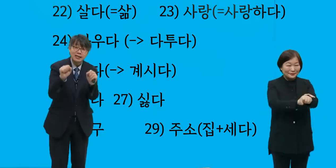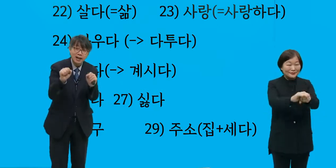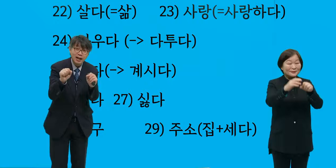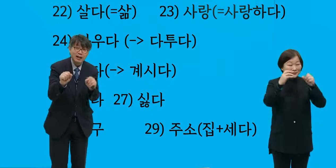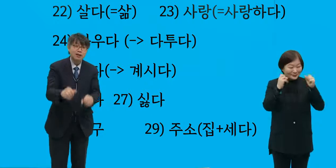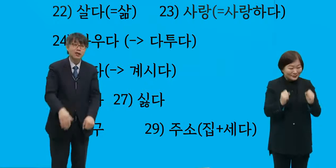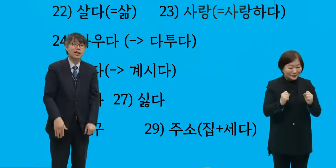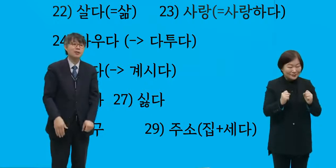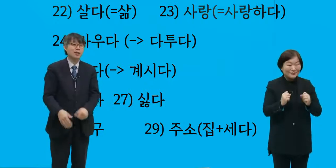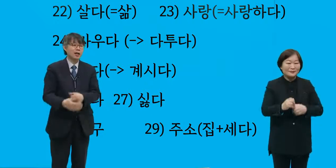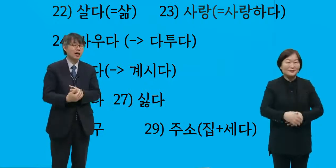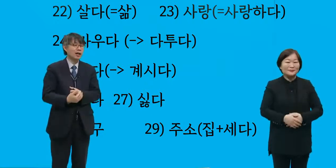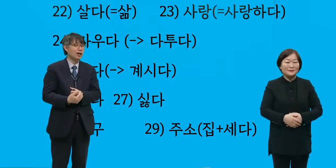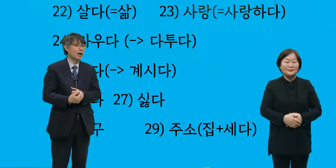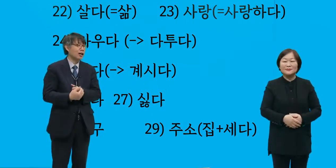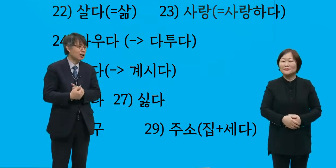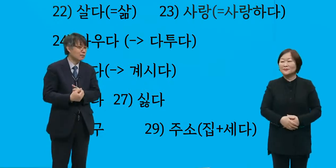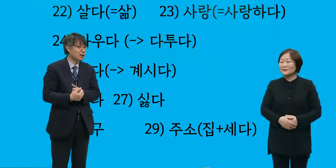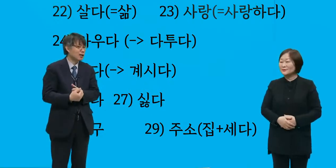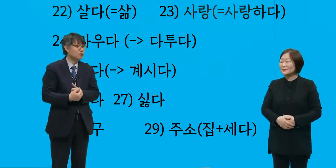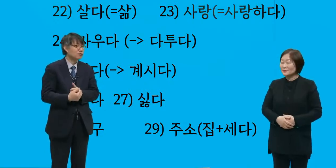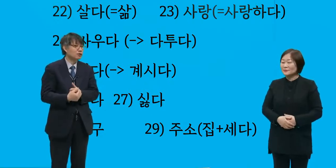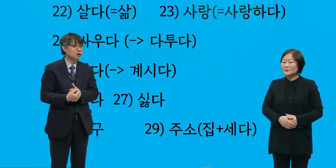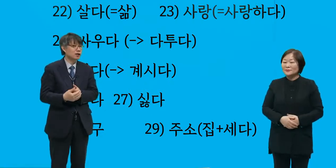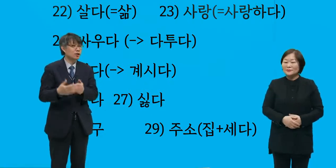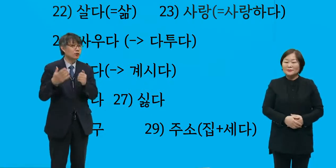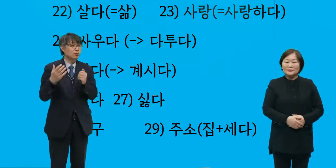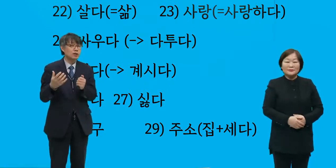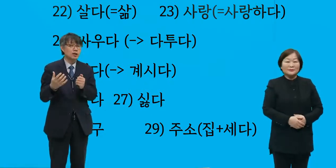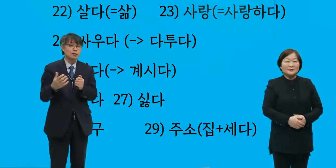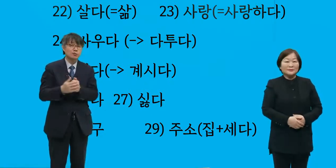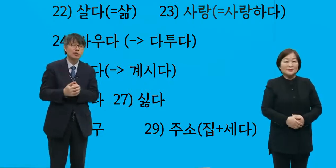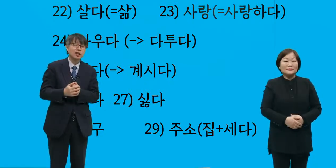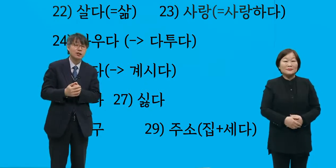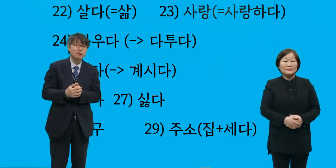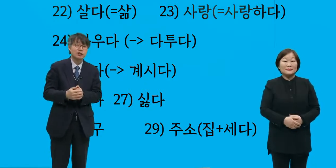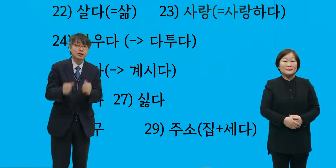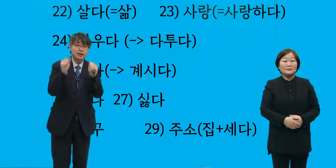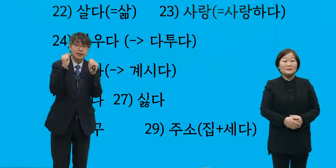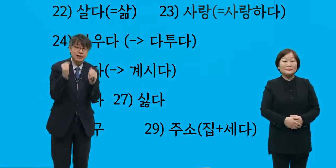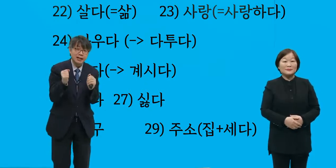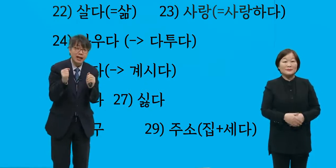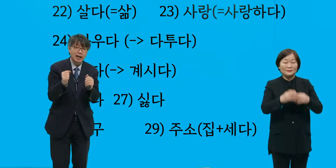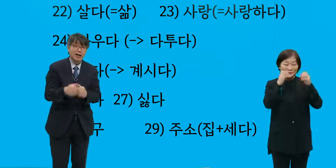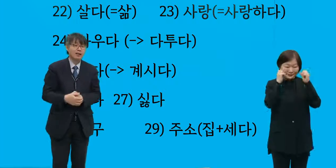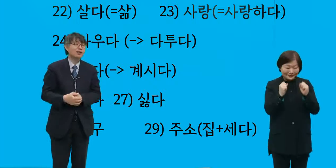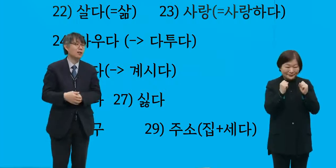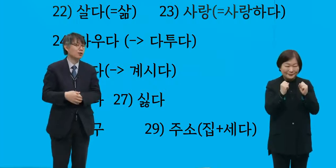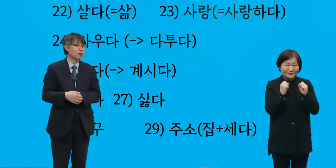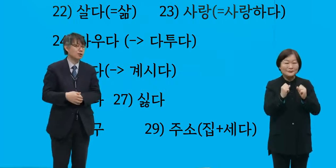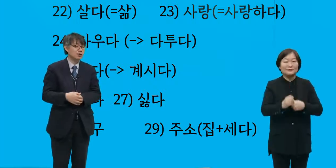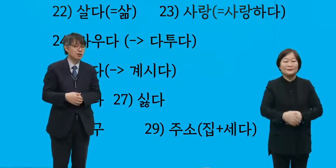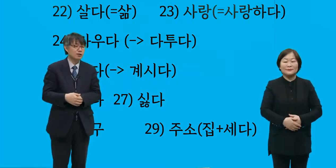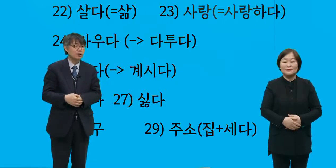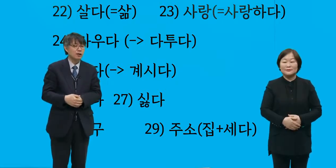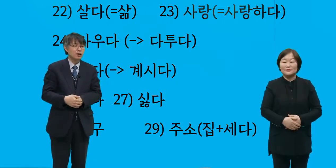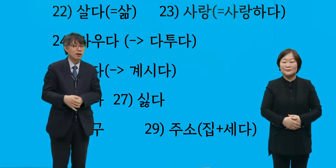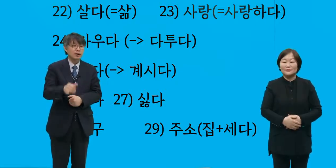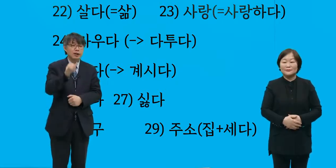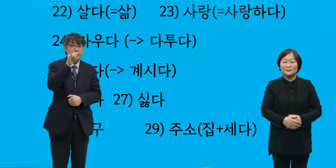계시다. 사람이나 하나님이나 이런 분들 이제 존재를 좀 느껴야 되는 분들은 계시다 이렇게 표현합니다. 그래서